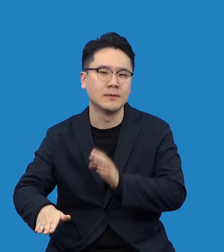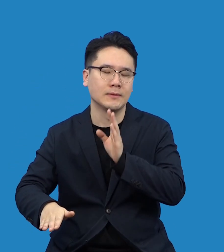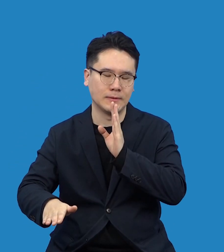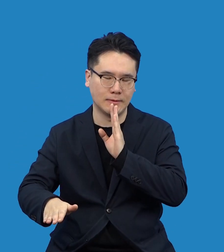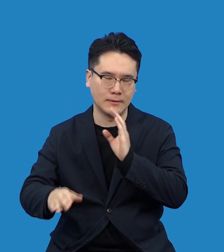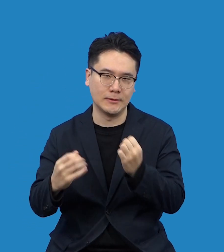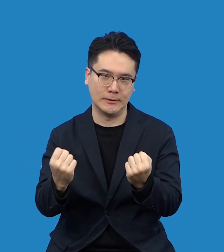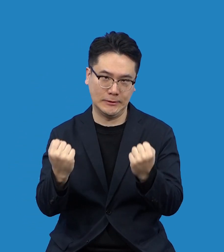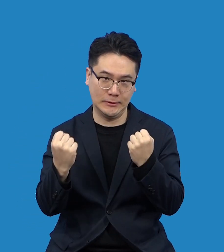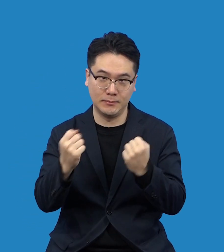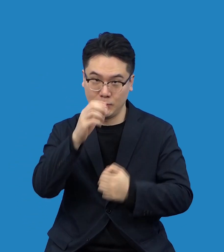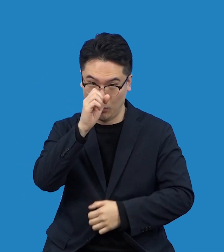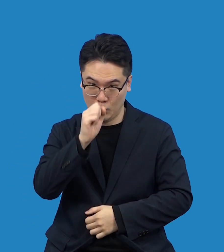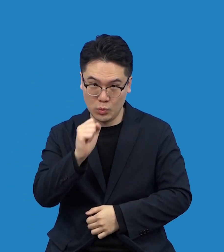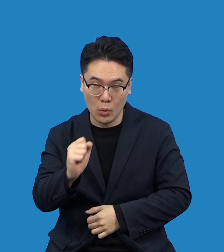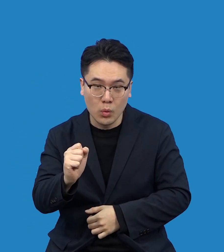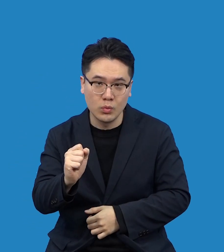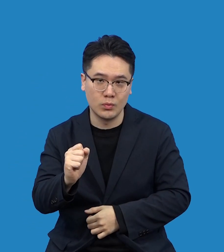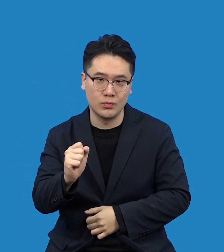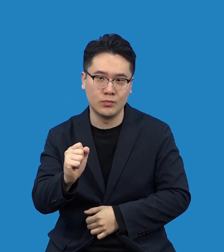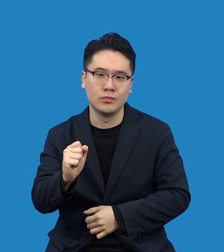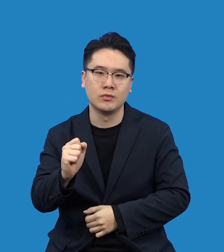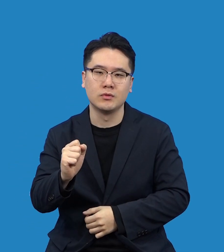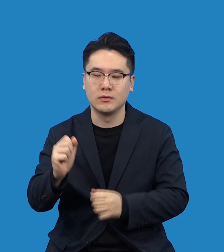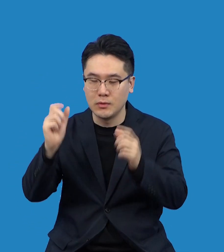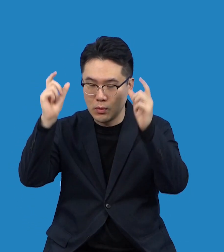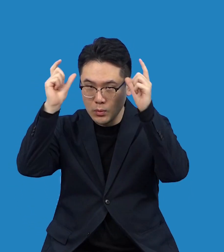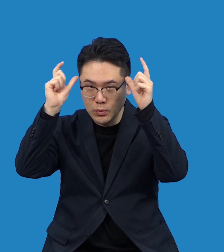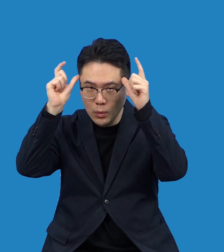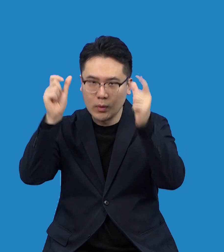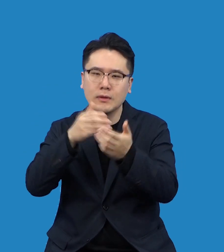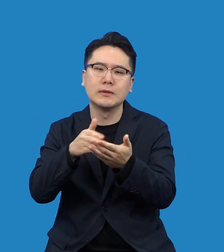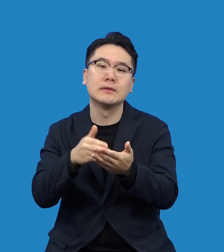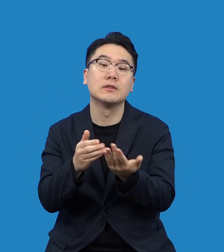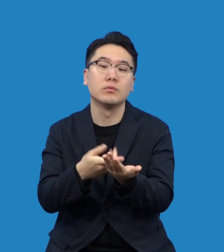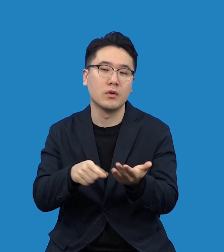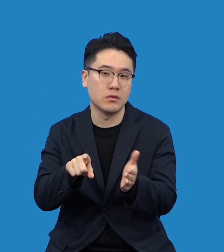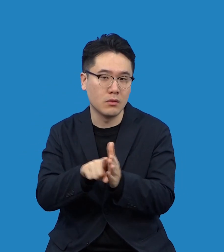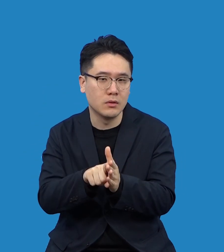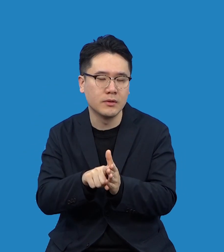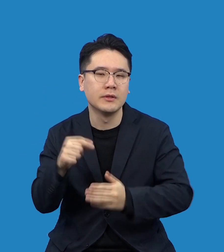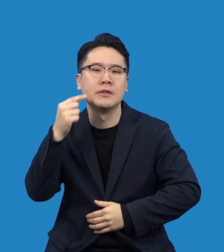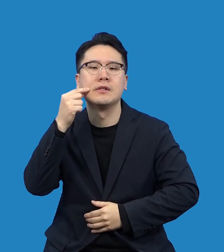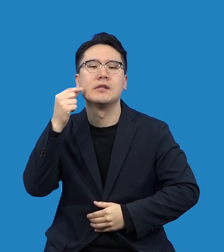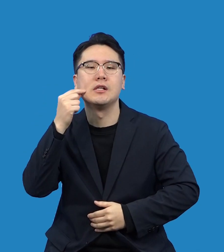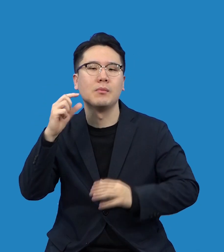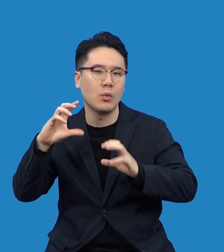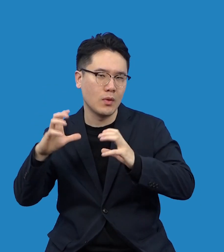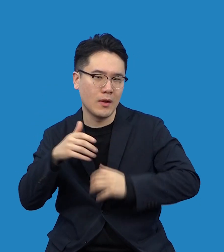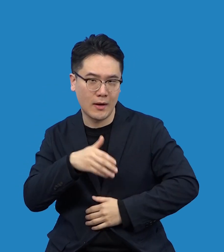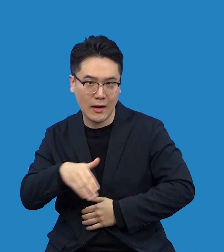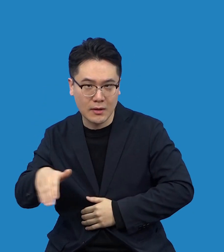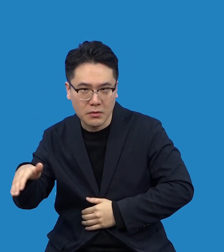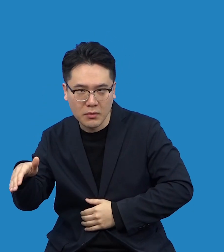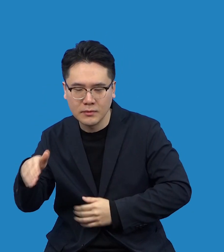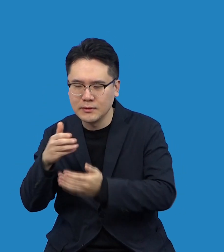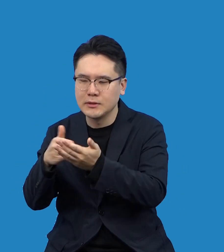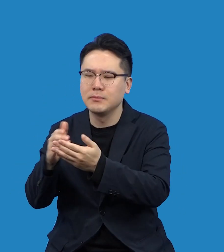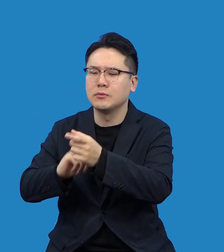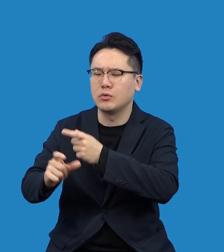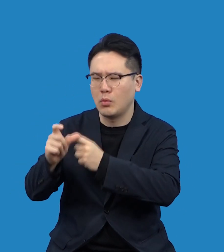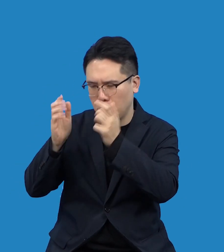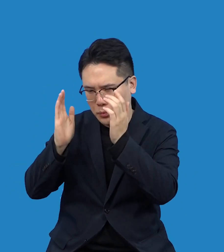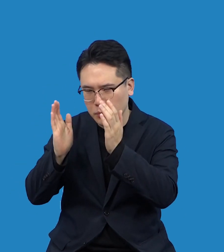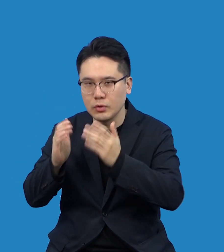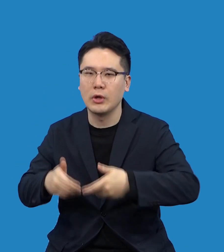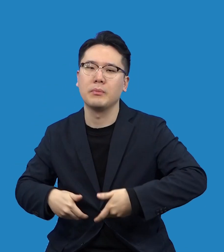황소를 그리려면 일본에 가서 그림 공부를 더 해야 한단다.